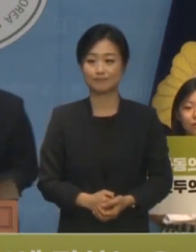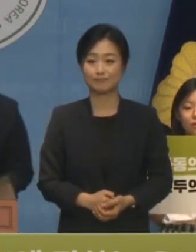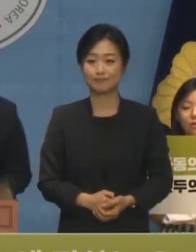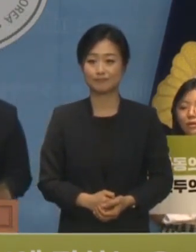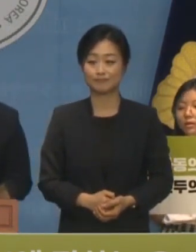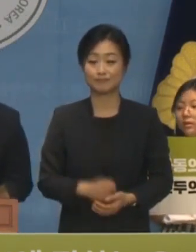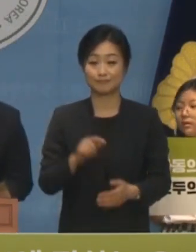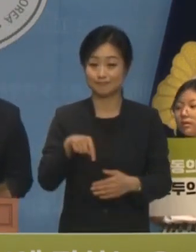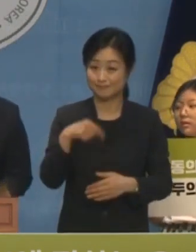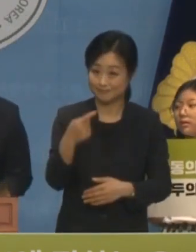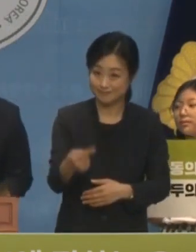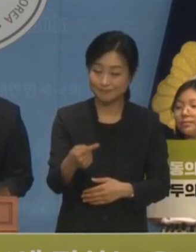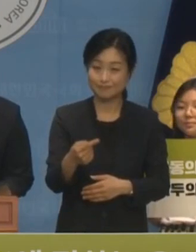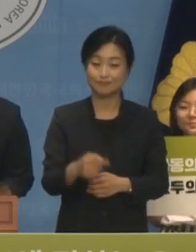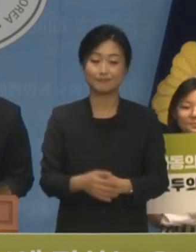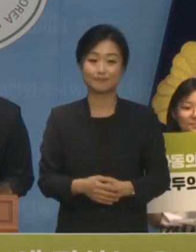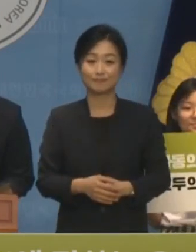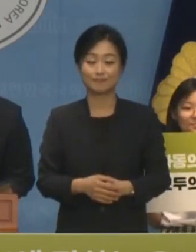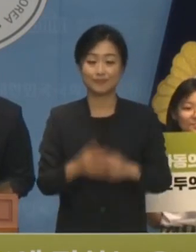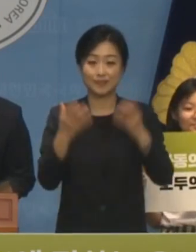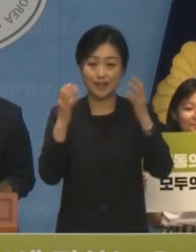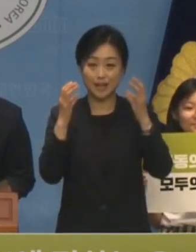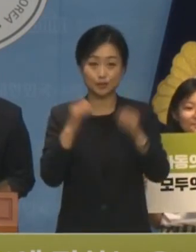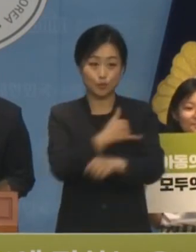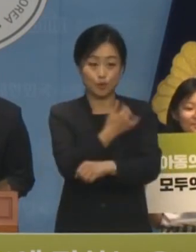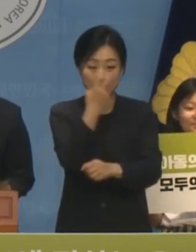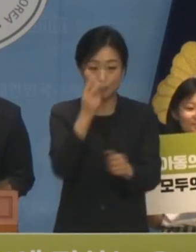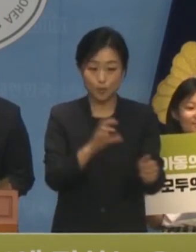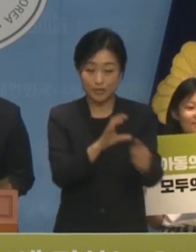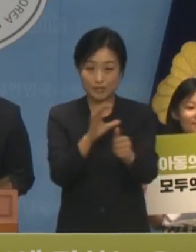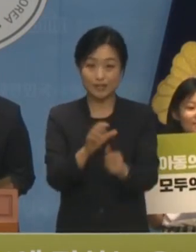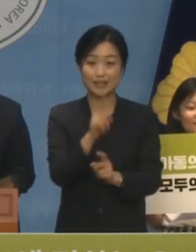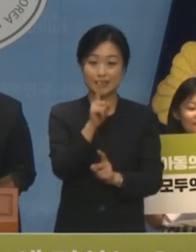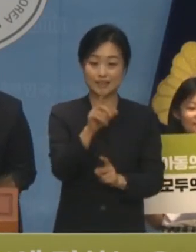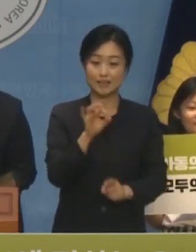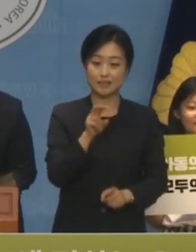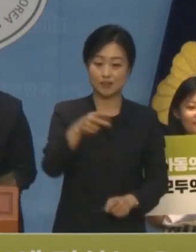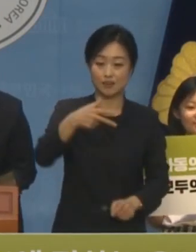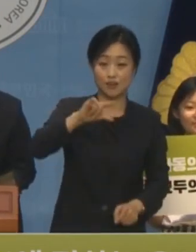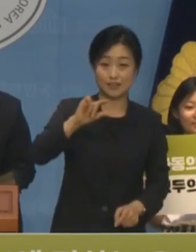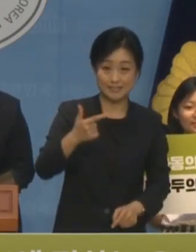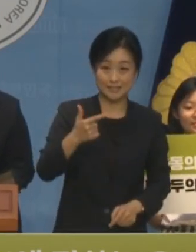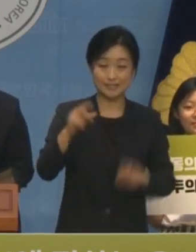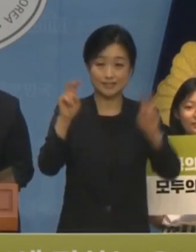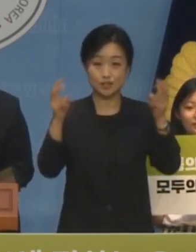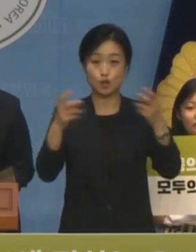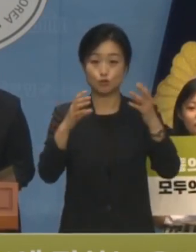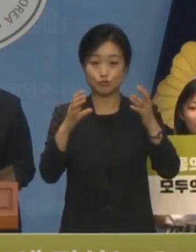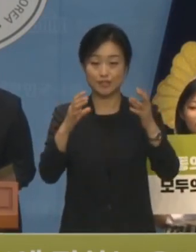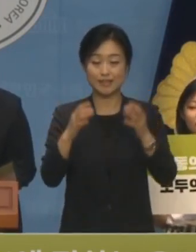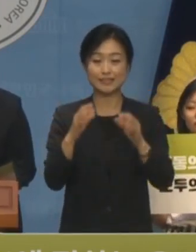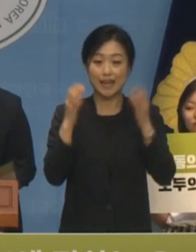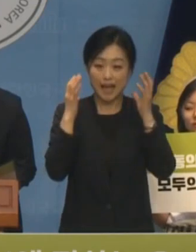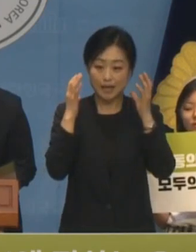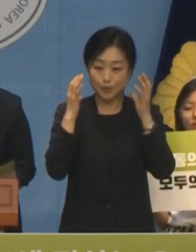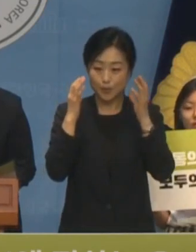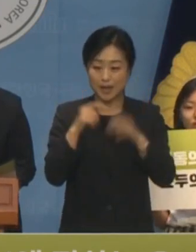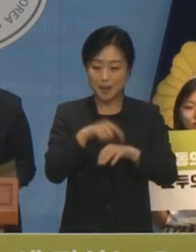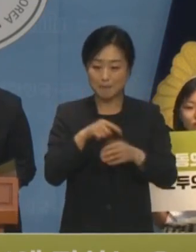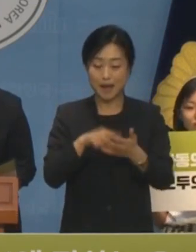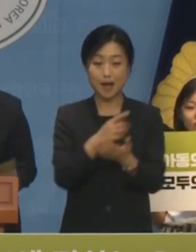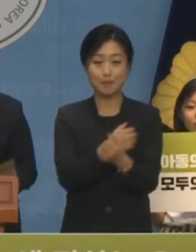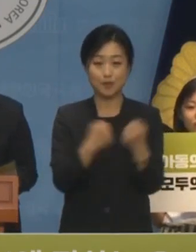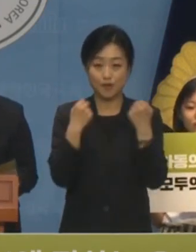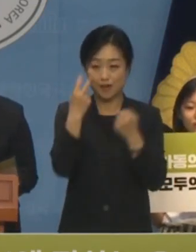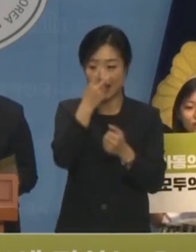네, 이어서 굿네이버스 아동권리 모니터링단 이여진 아동께서 국가는 아동들의 마음 건강을 보살펴 주세요라는